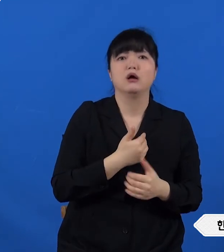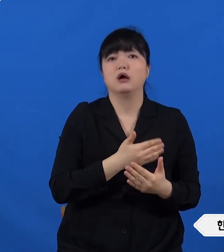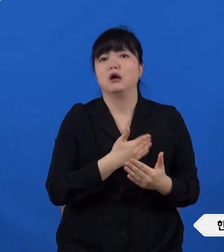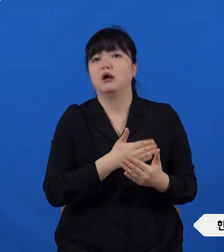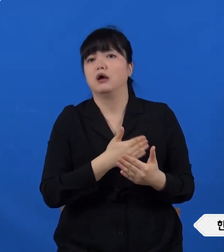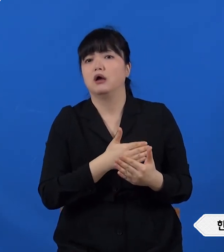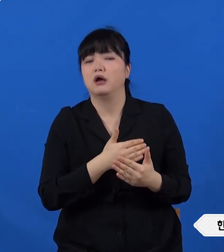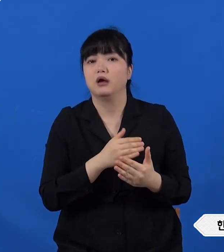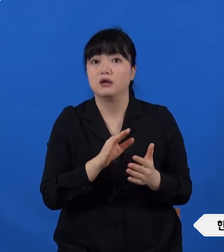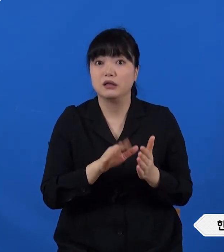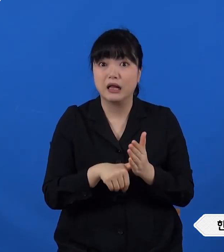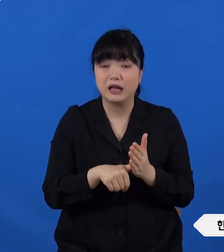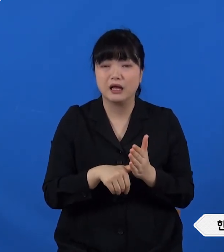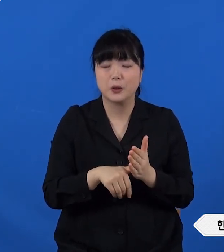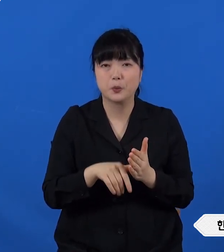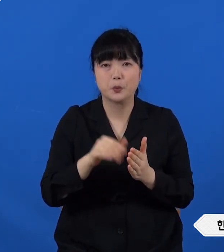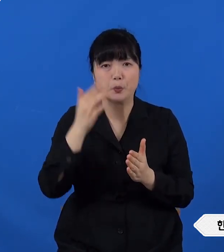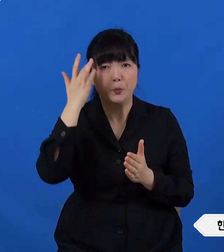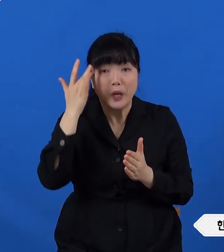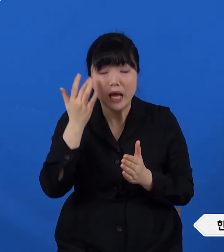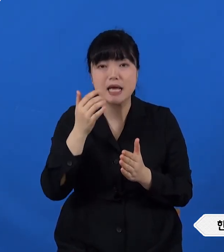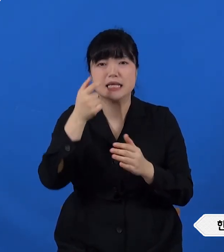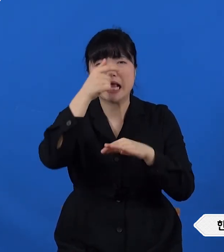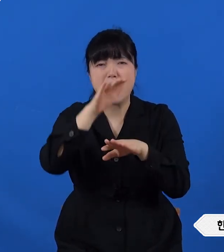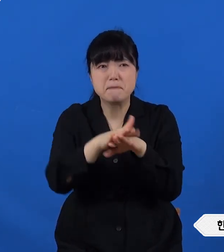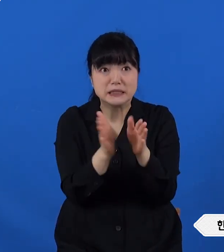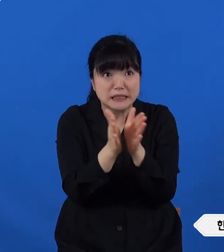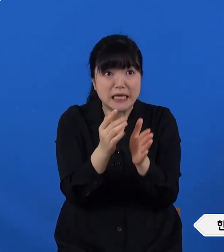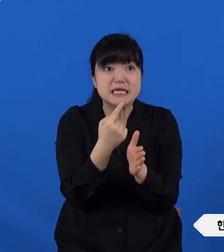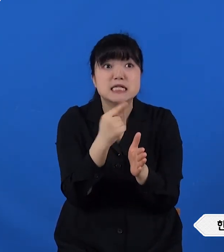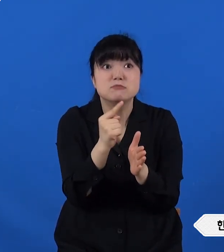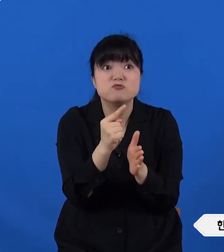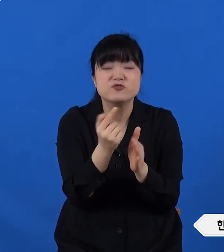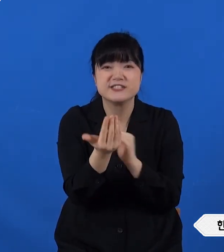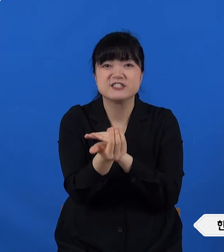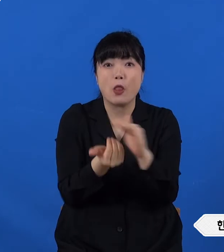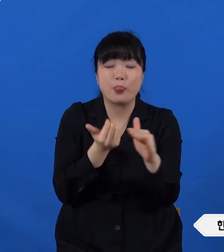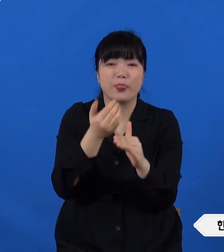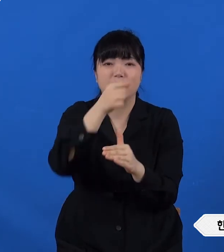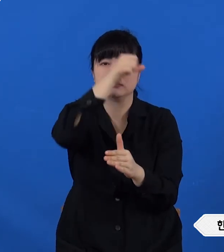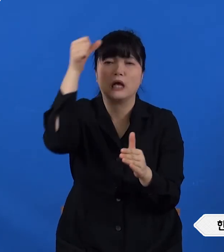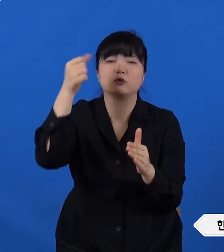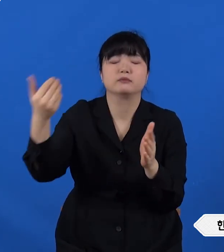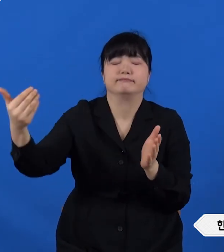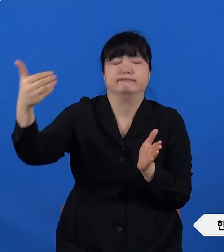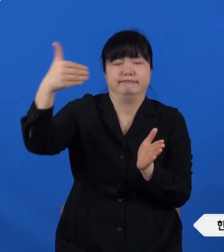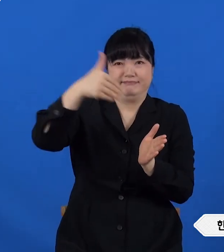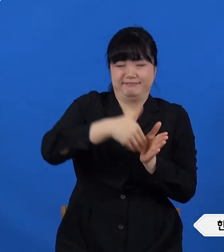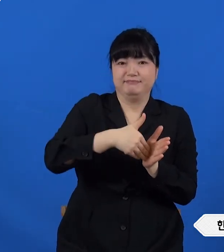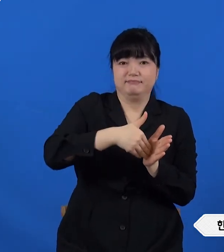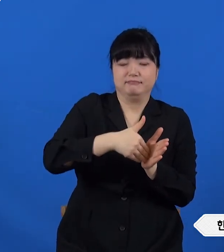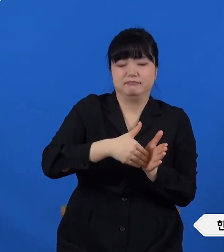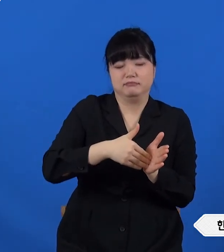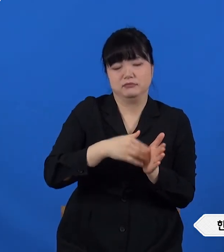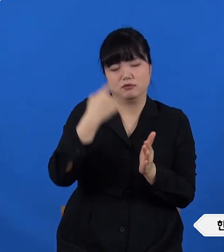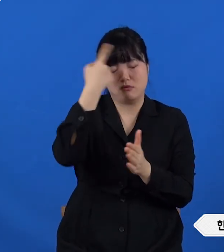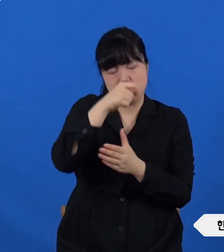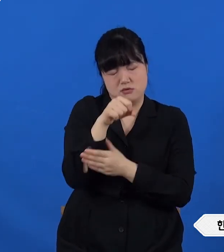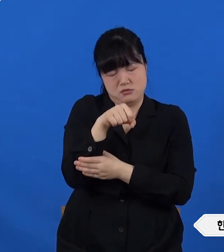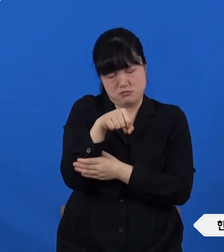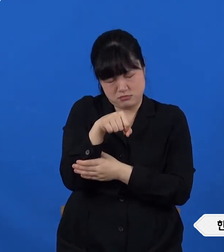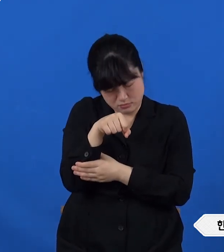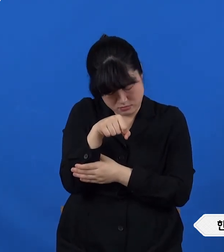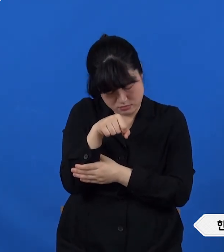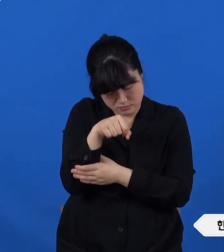초조해지는데 예배 딱 1분 전에 장로님이 오셨습니다. 고개를 푹